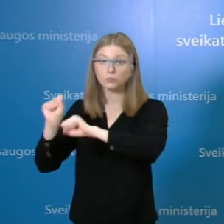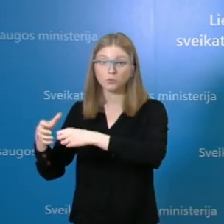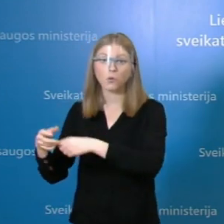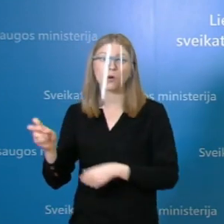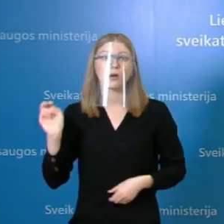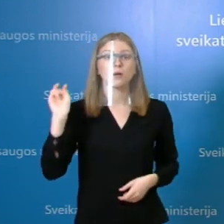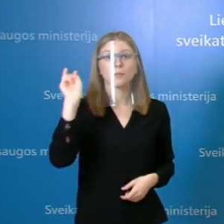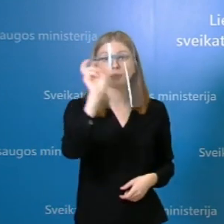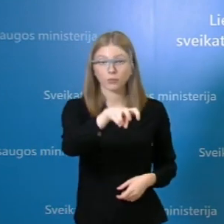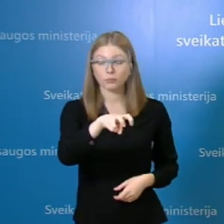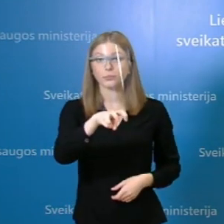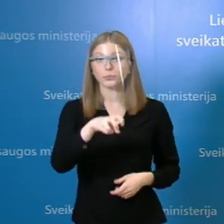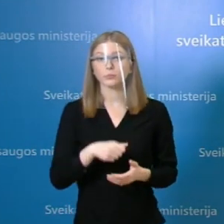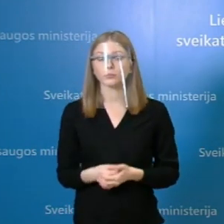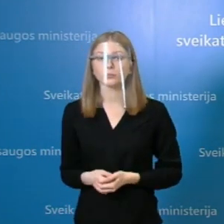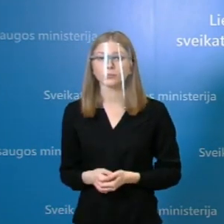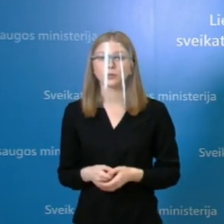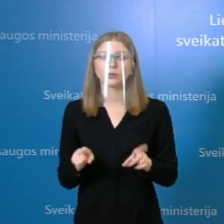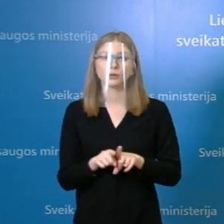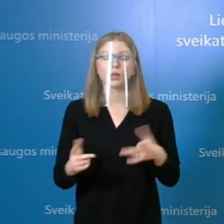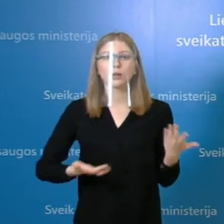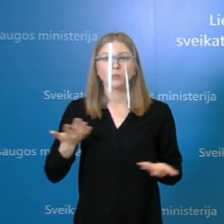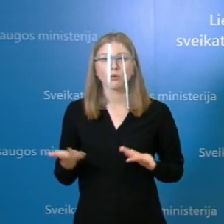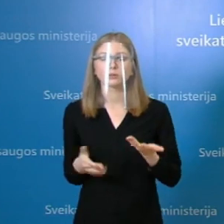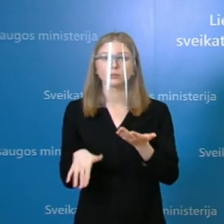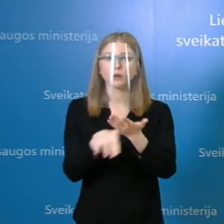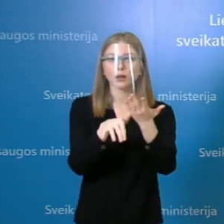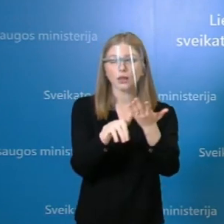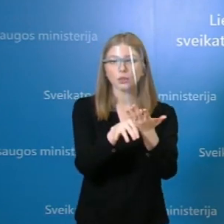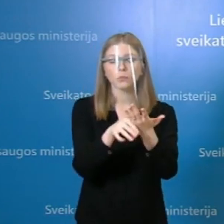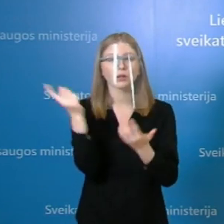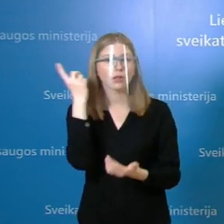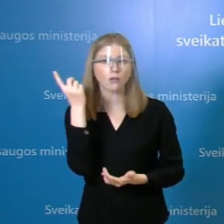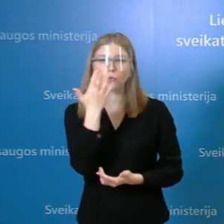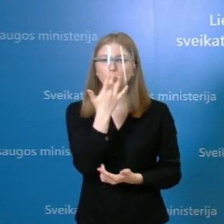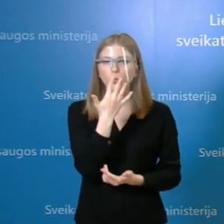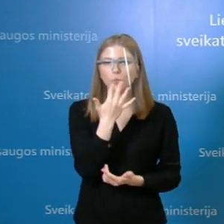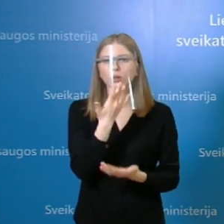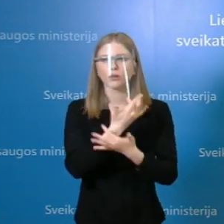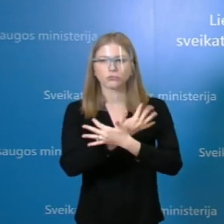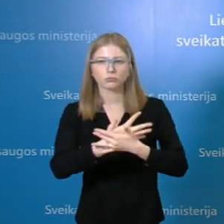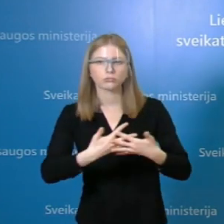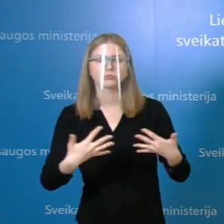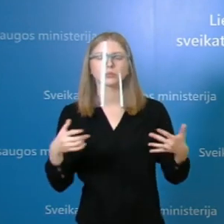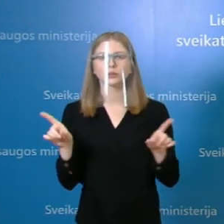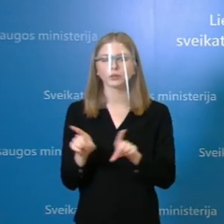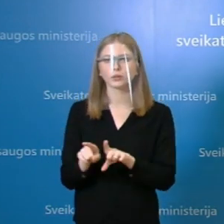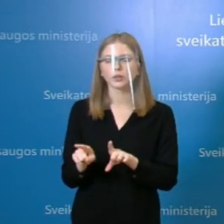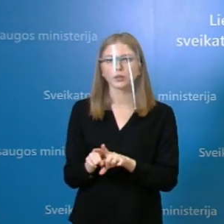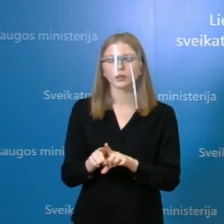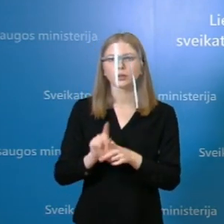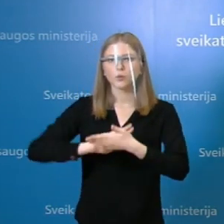tiek kitos priemonės, tai yra tiek emocinės pagalbos linijų parama jom, tiek